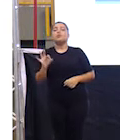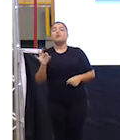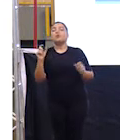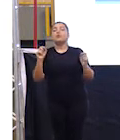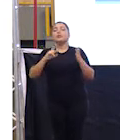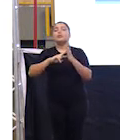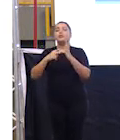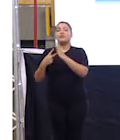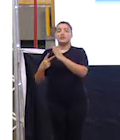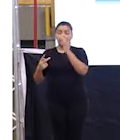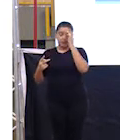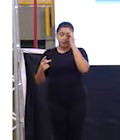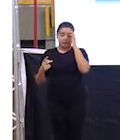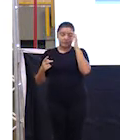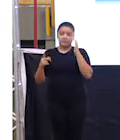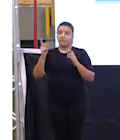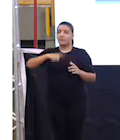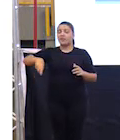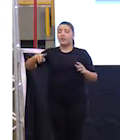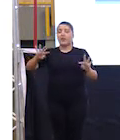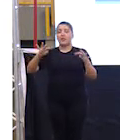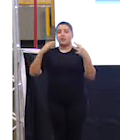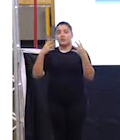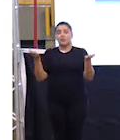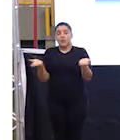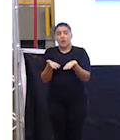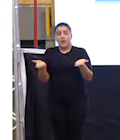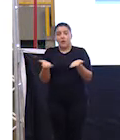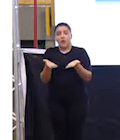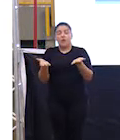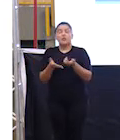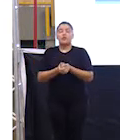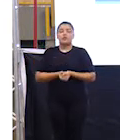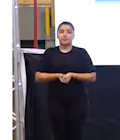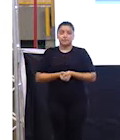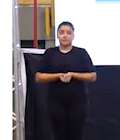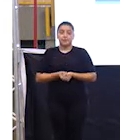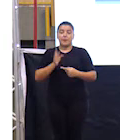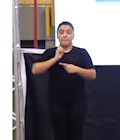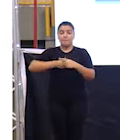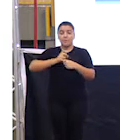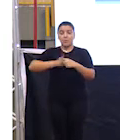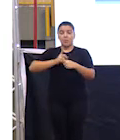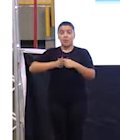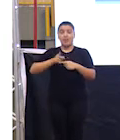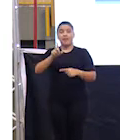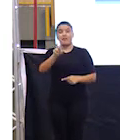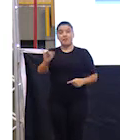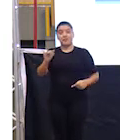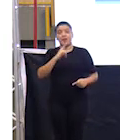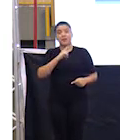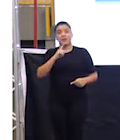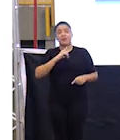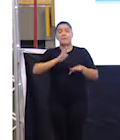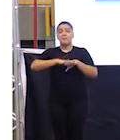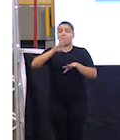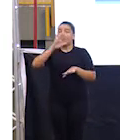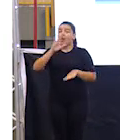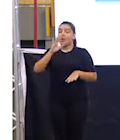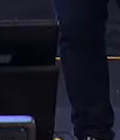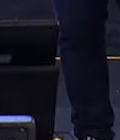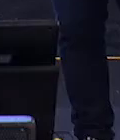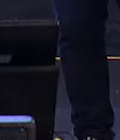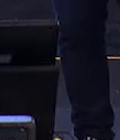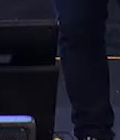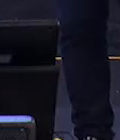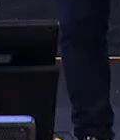Gente, presta muita atenção nisso, porque isso aqui vai ser mais de uma questão